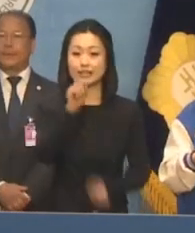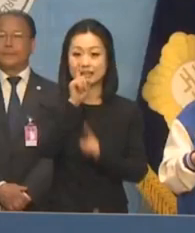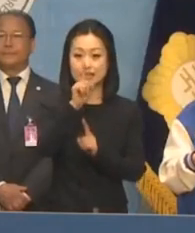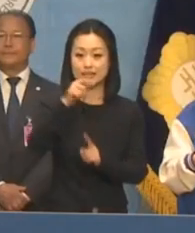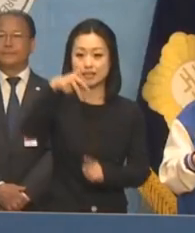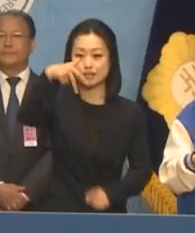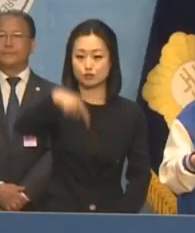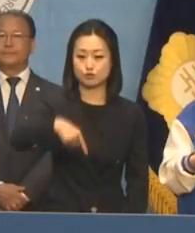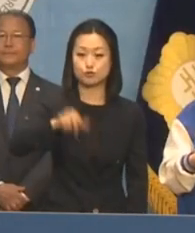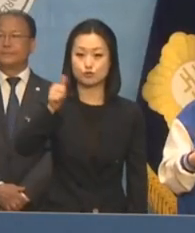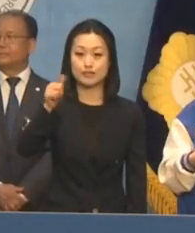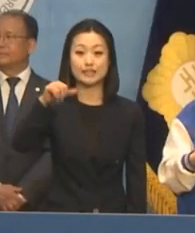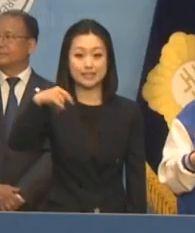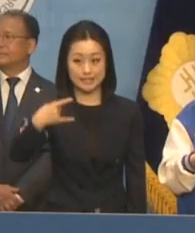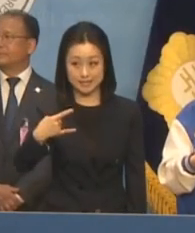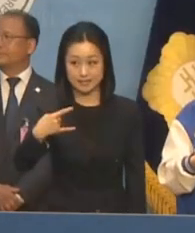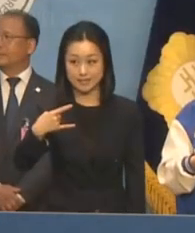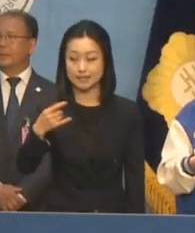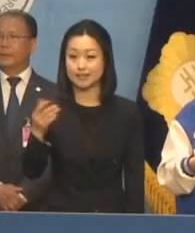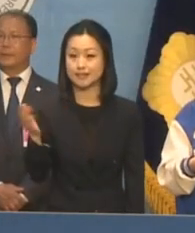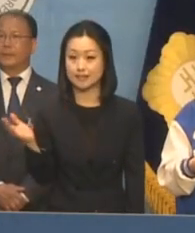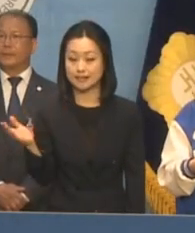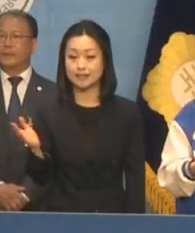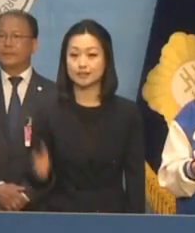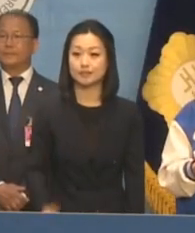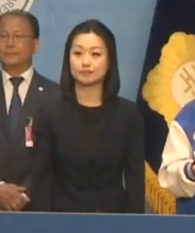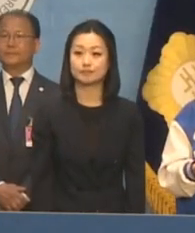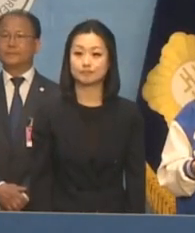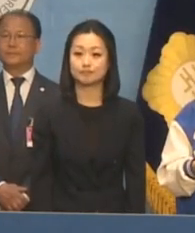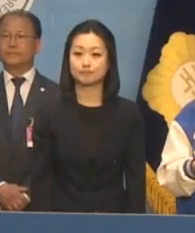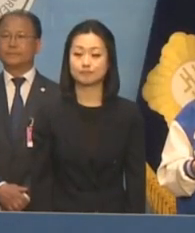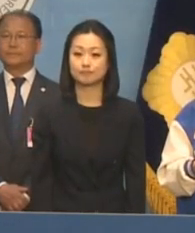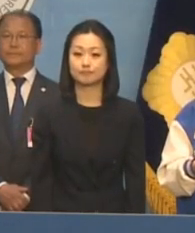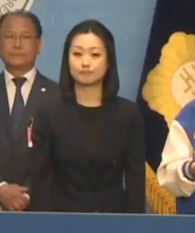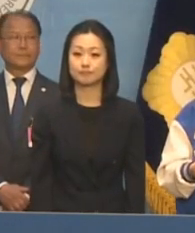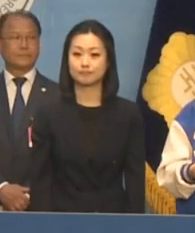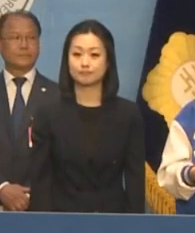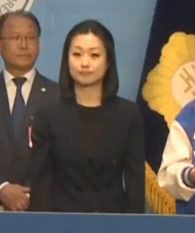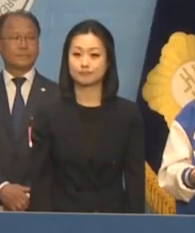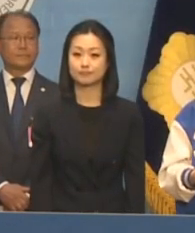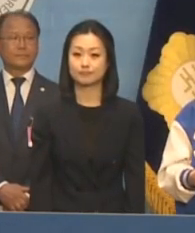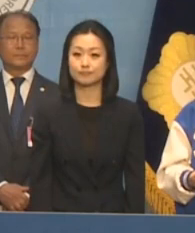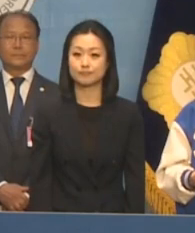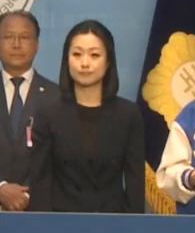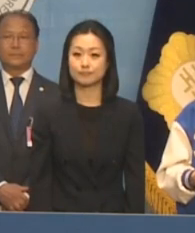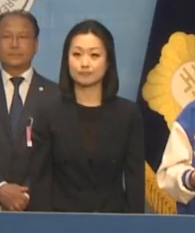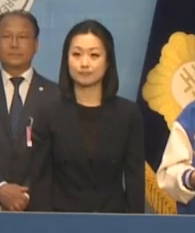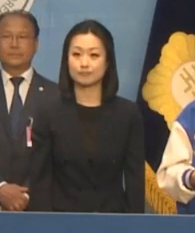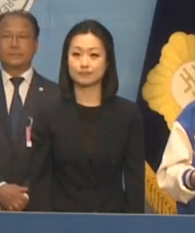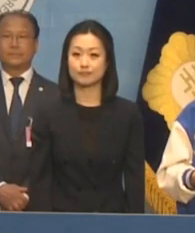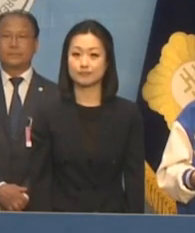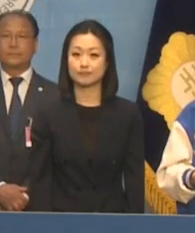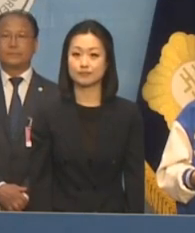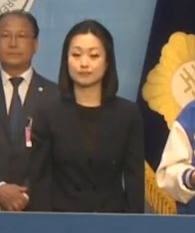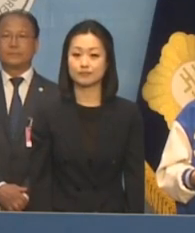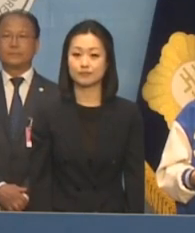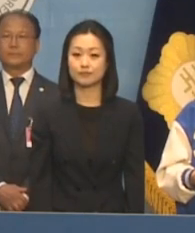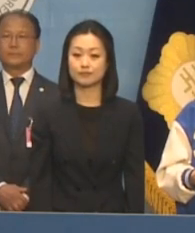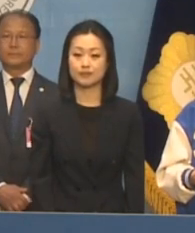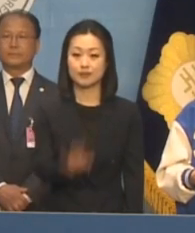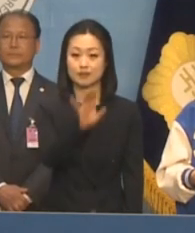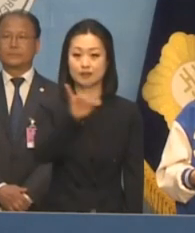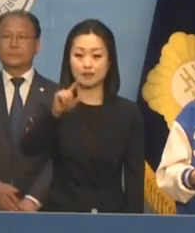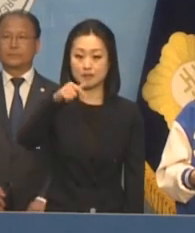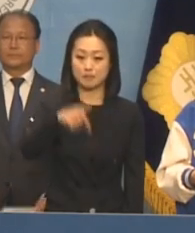이주희 후보님 오셨습니다 입니다네 그다음에 어 아